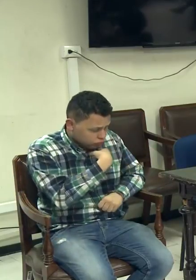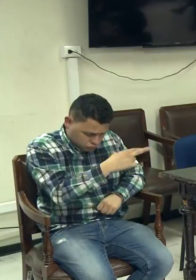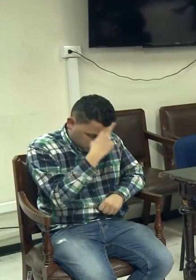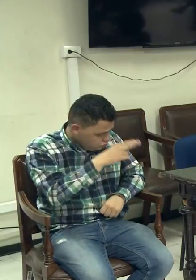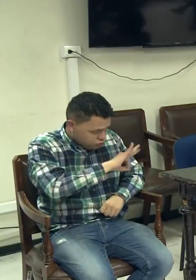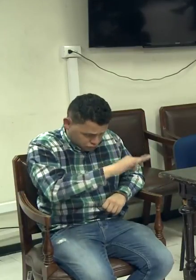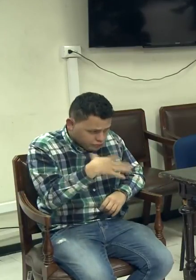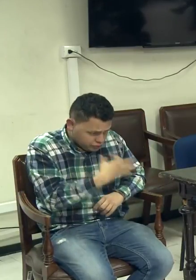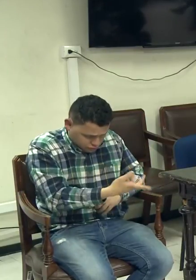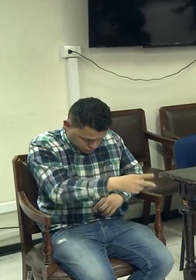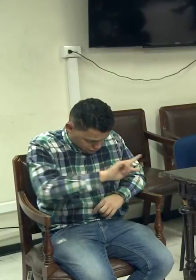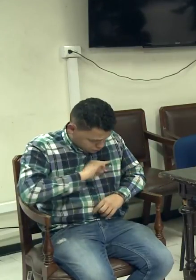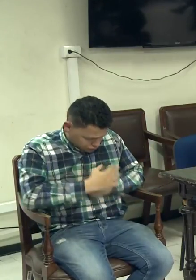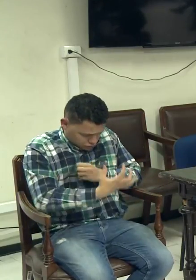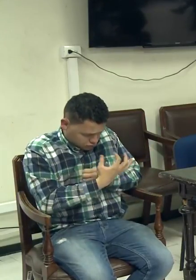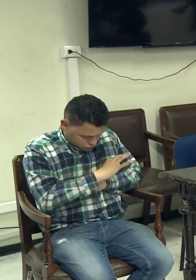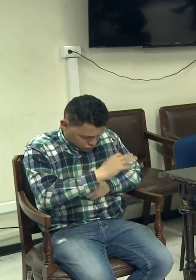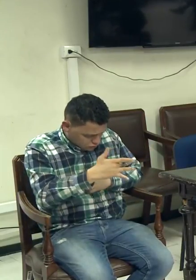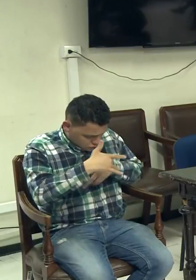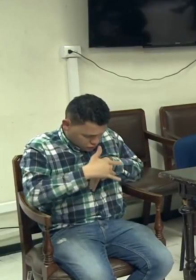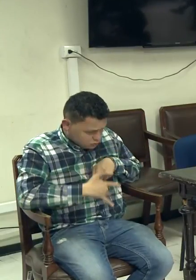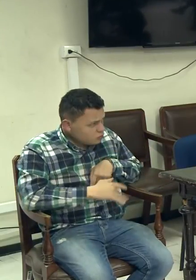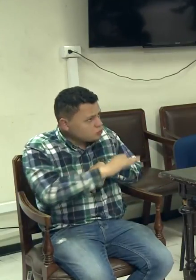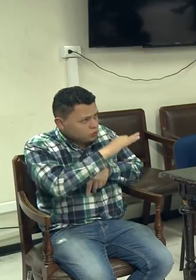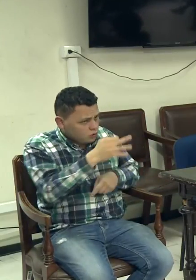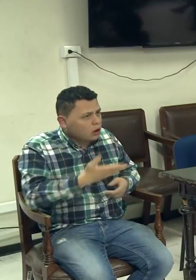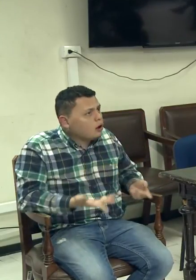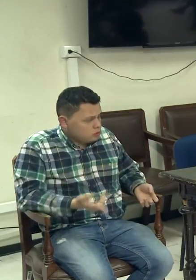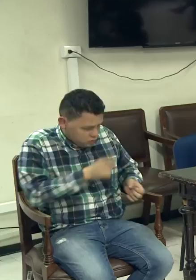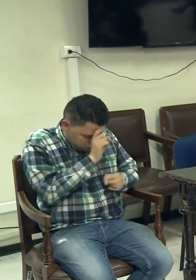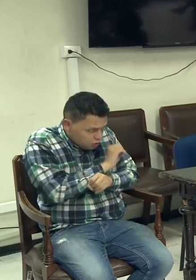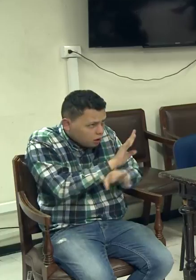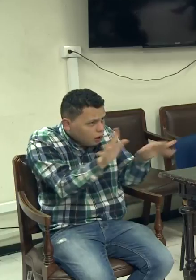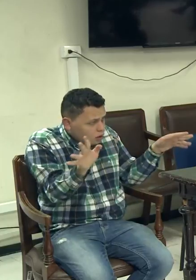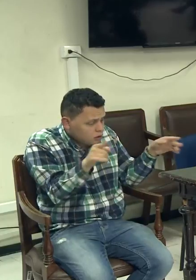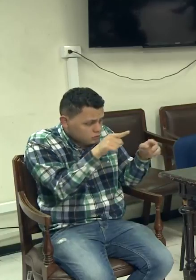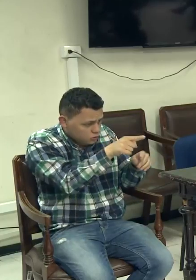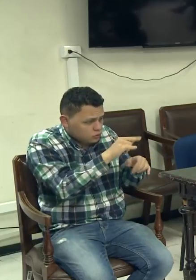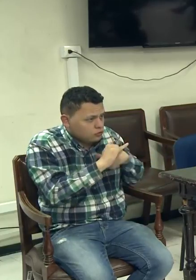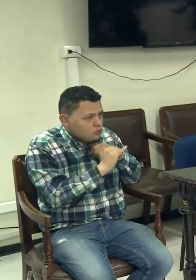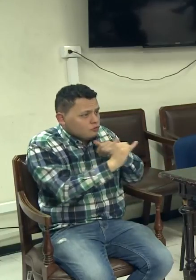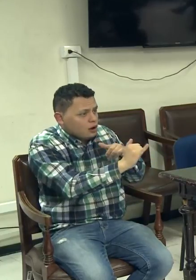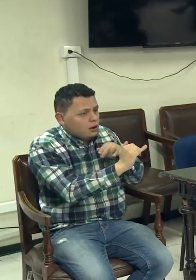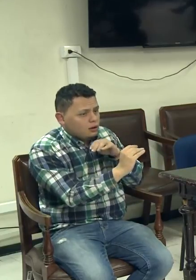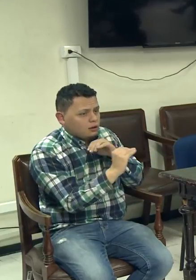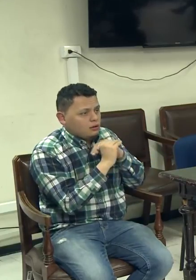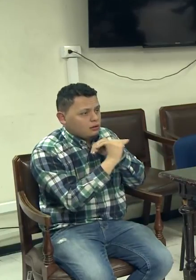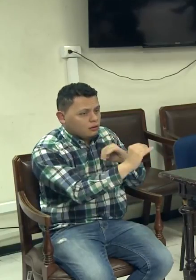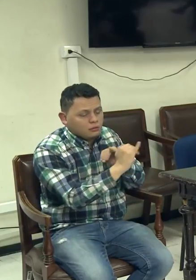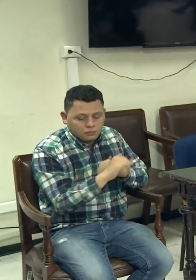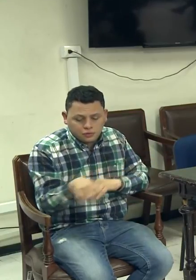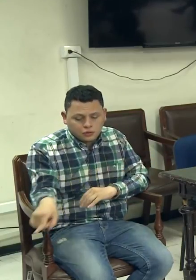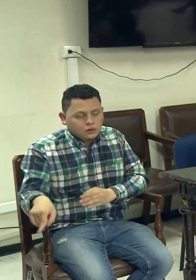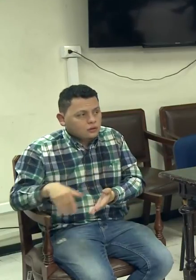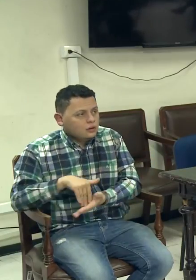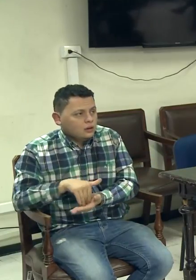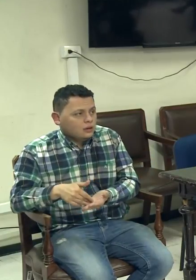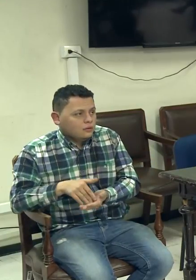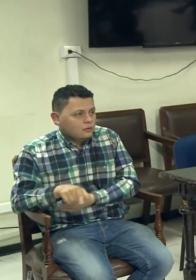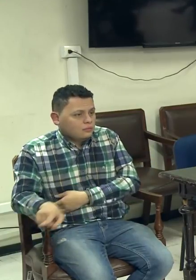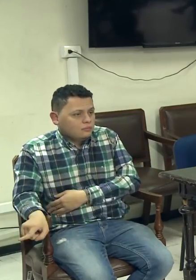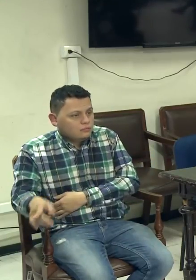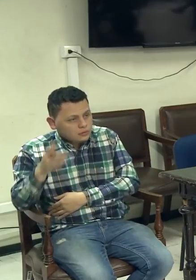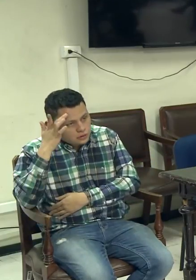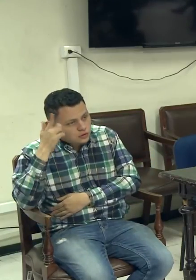tú a mí nunca me molestaste. Claro, yo soy tu igual. Ella es una débil porque está en